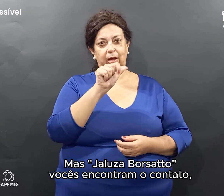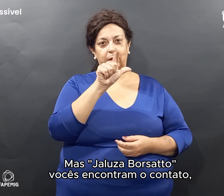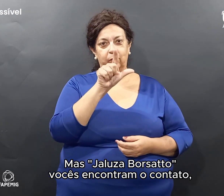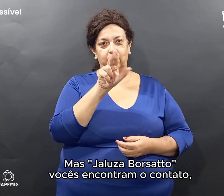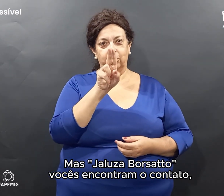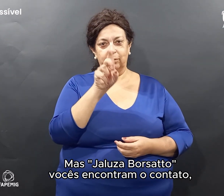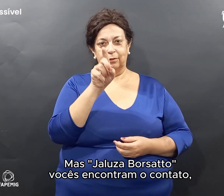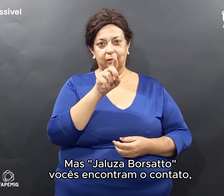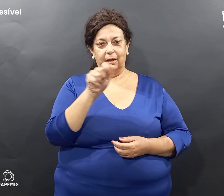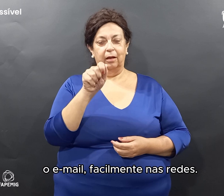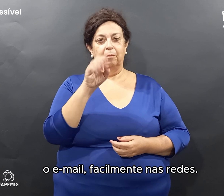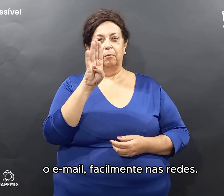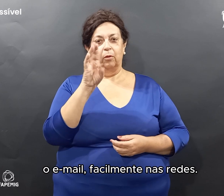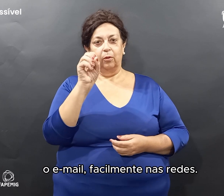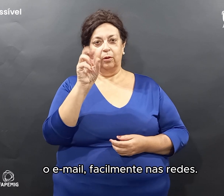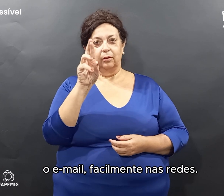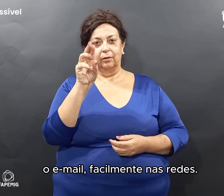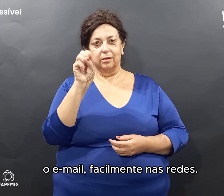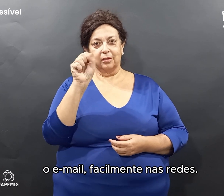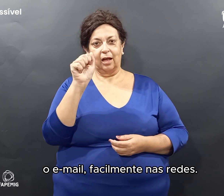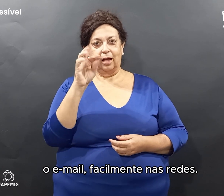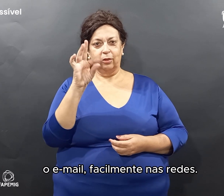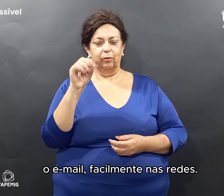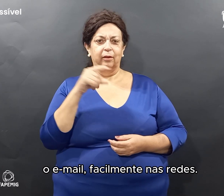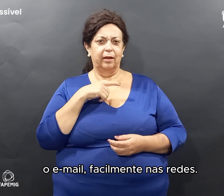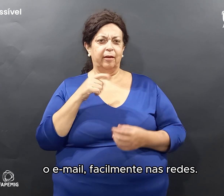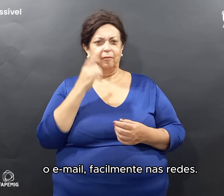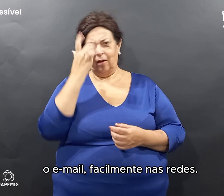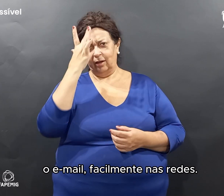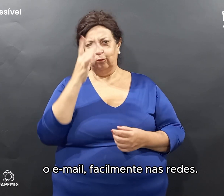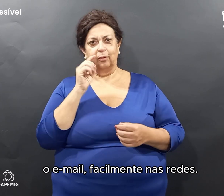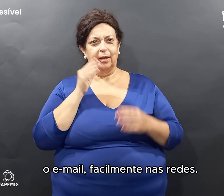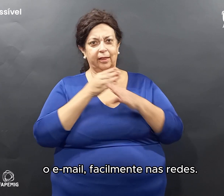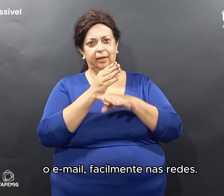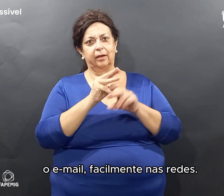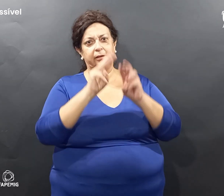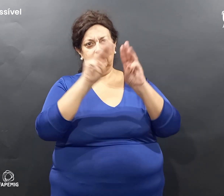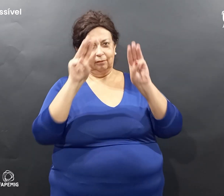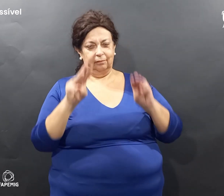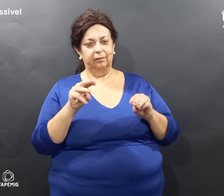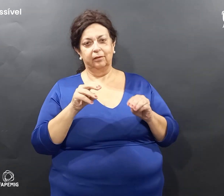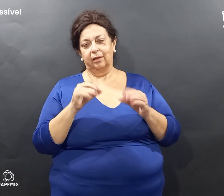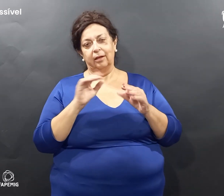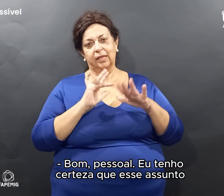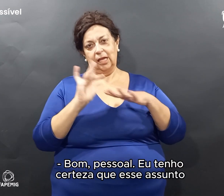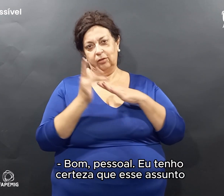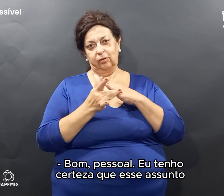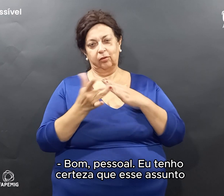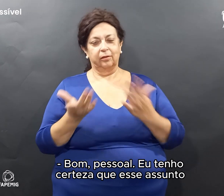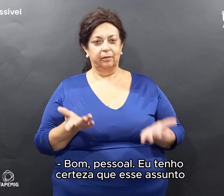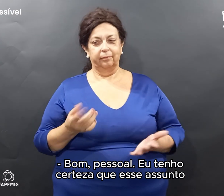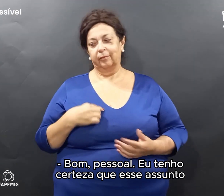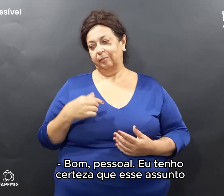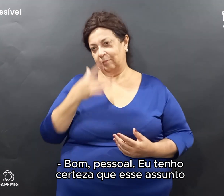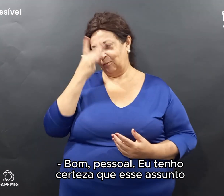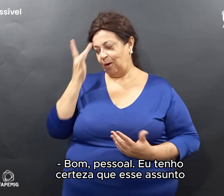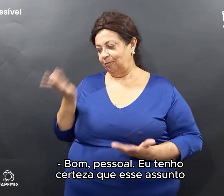aí o contato, o e-mail, facilmente aí nas redes. Bom, pessoal, eu tenho certeza que esse assunto